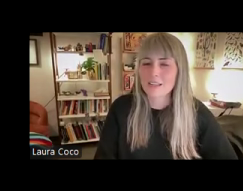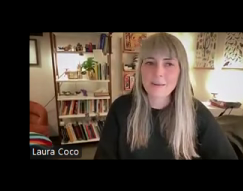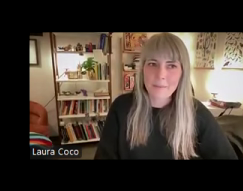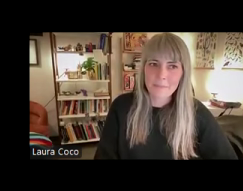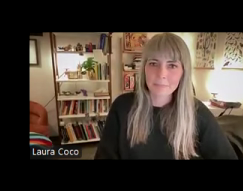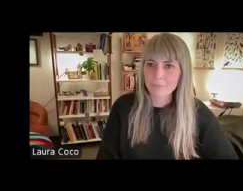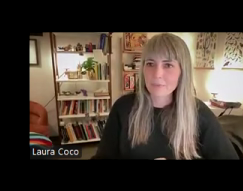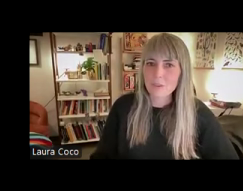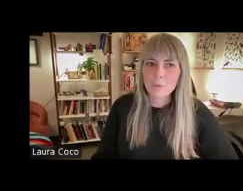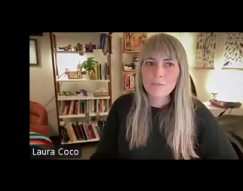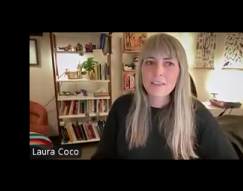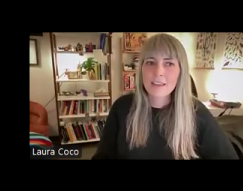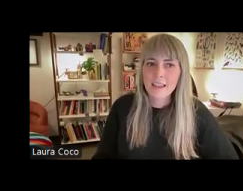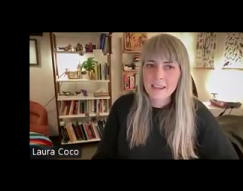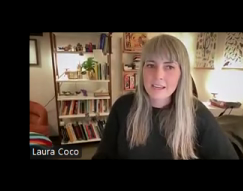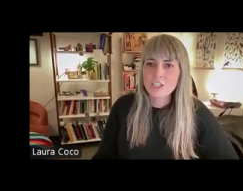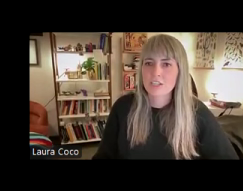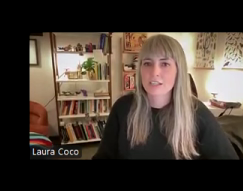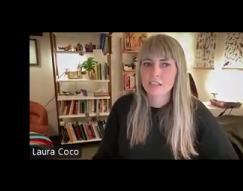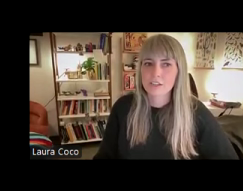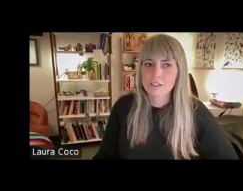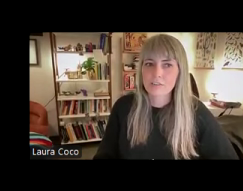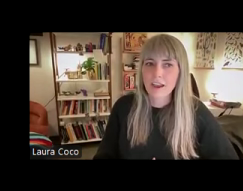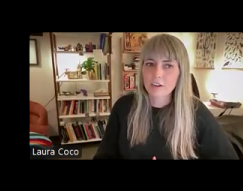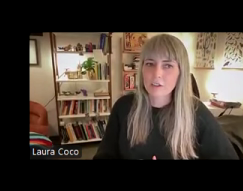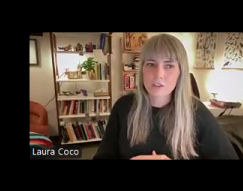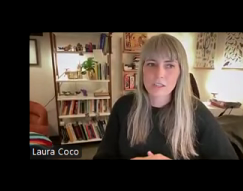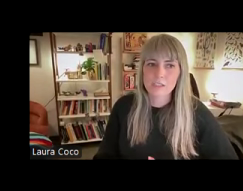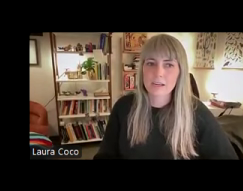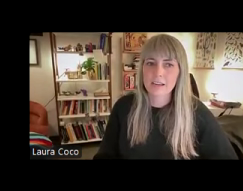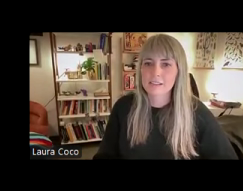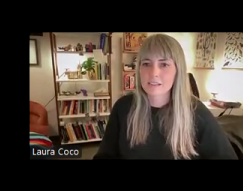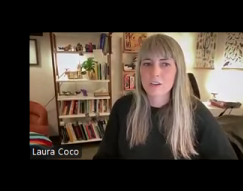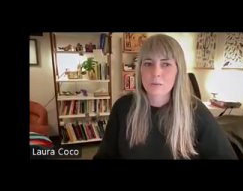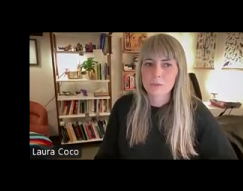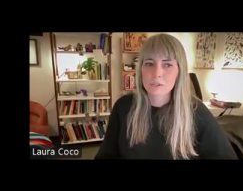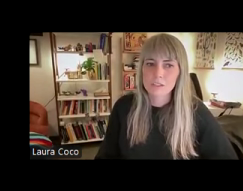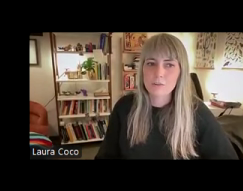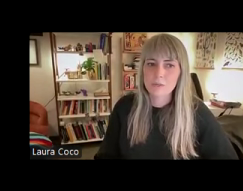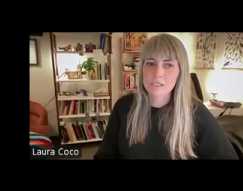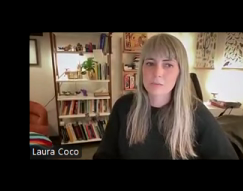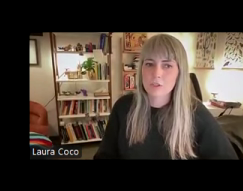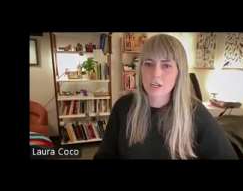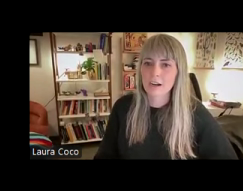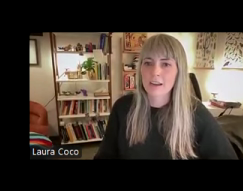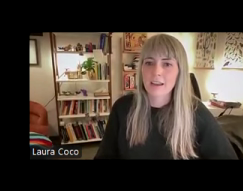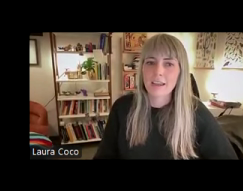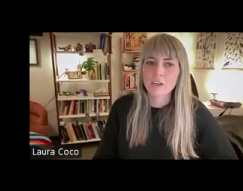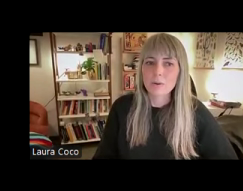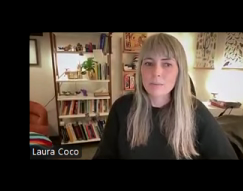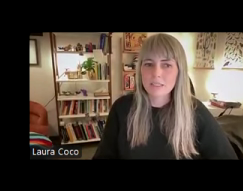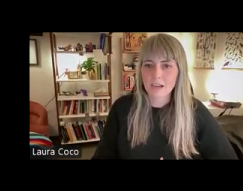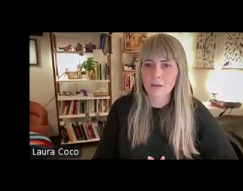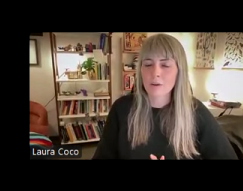lo he resaltado aquí para que sea más fácil poder ver, encontramos que edad, años de experiencia agrícola,